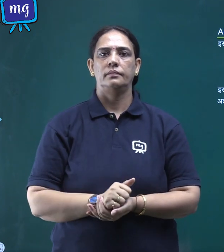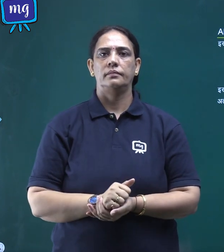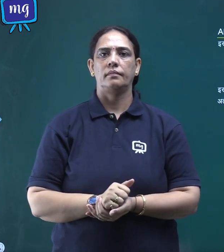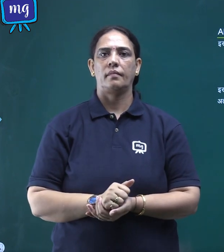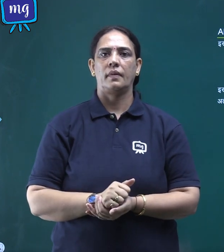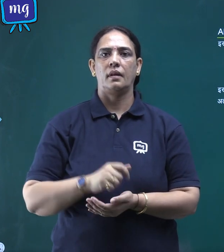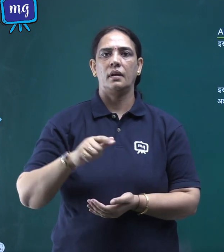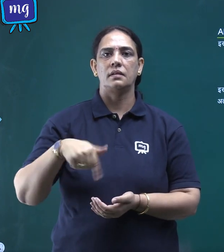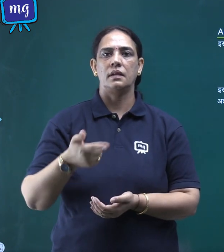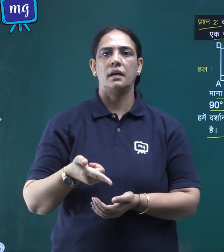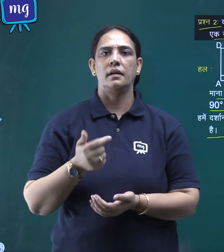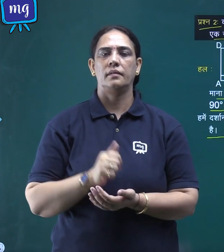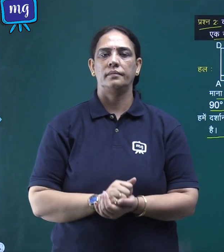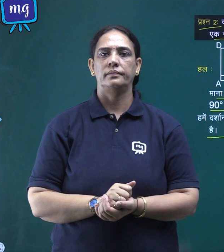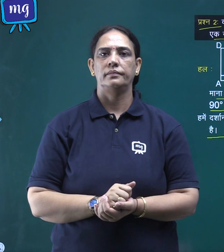इसलिए